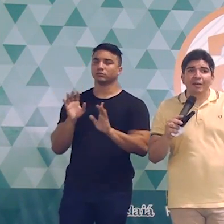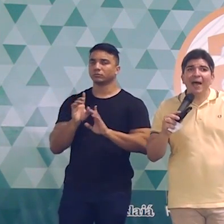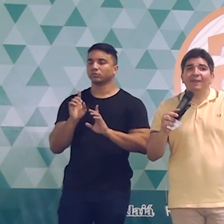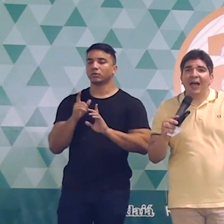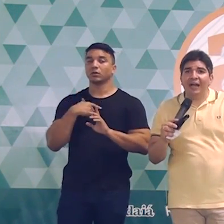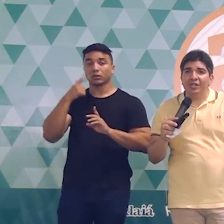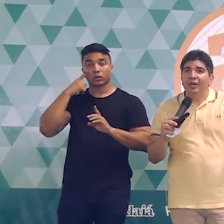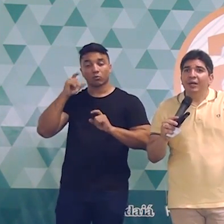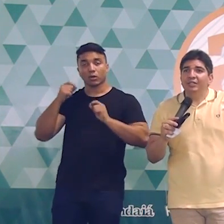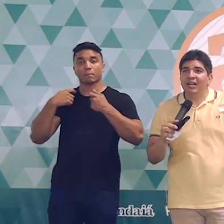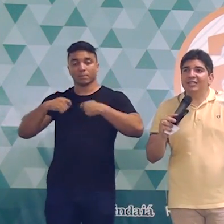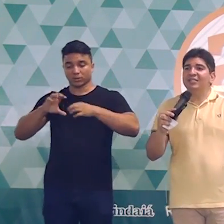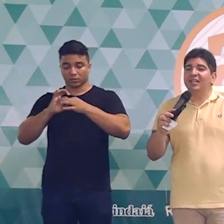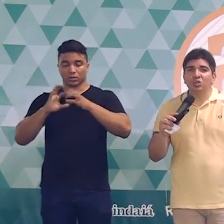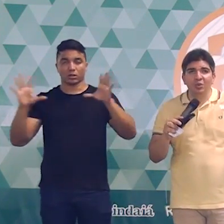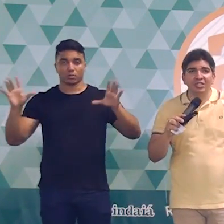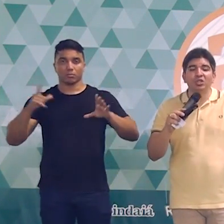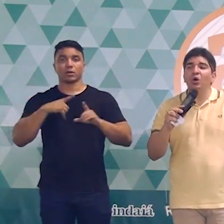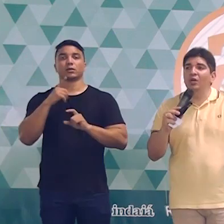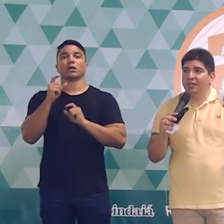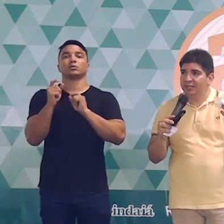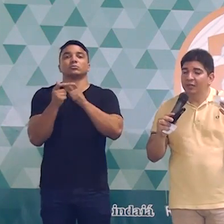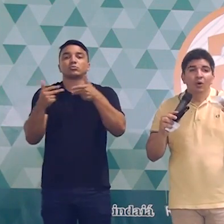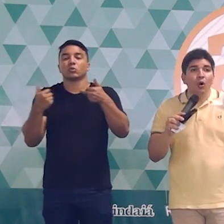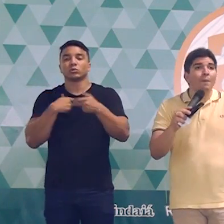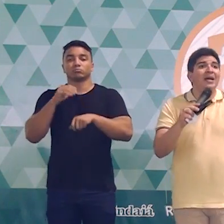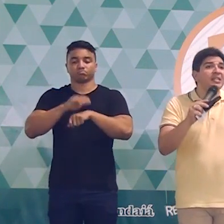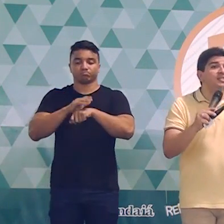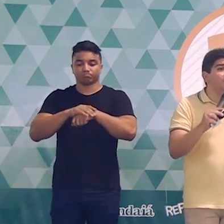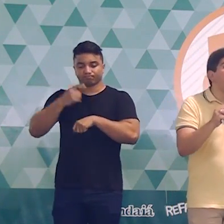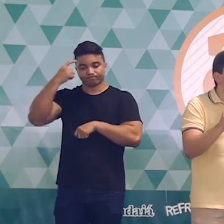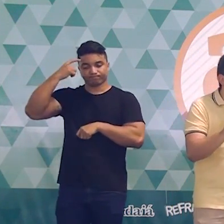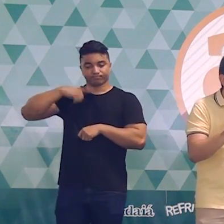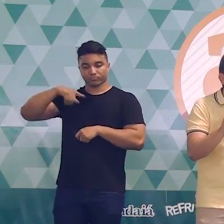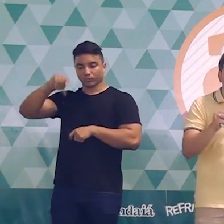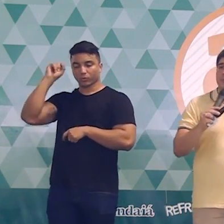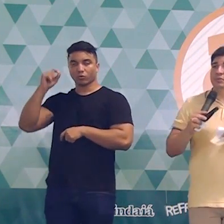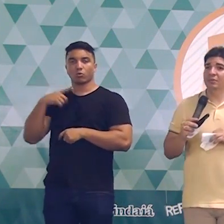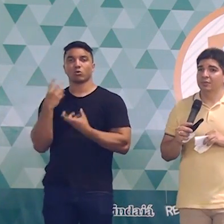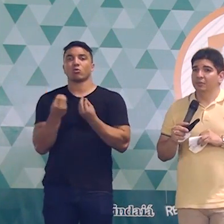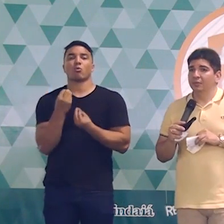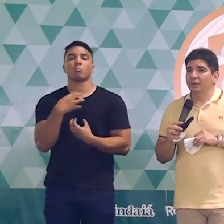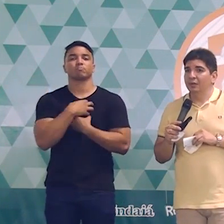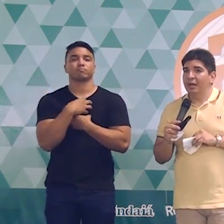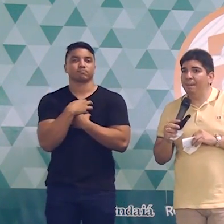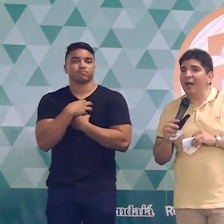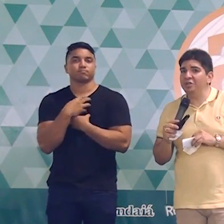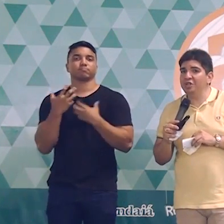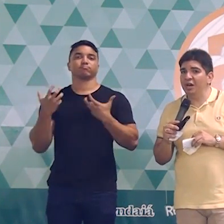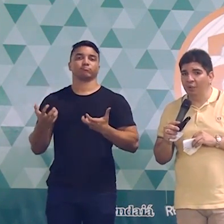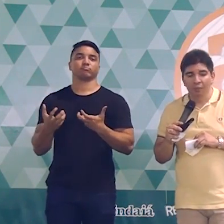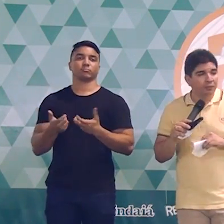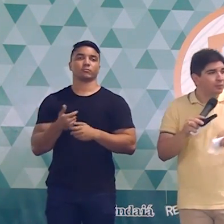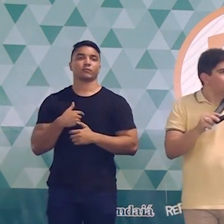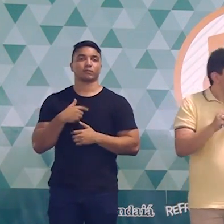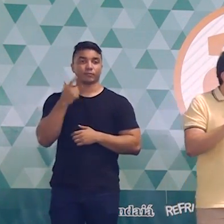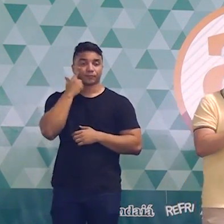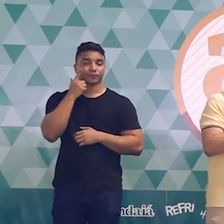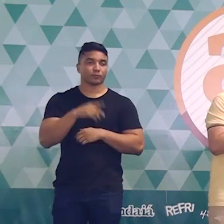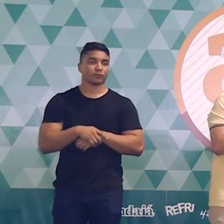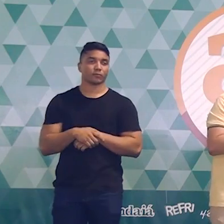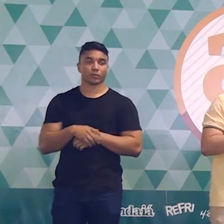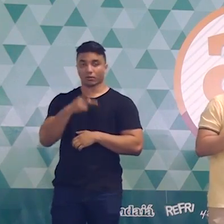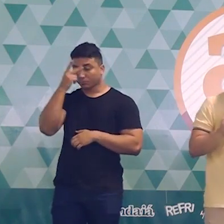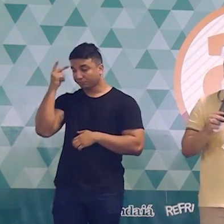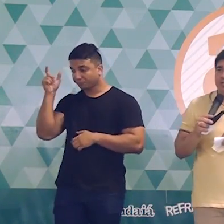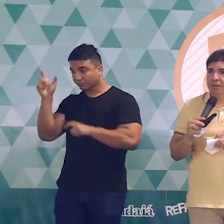têm que ter a liberdade de exercer suas escolhas com base em seus afetos. Repete, Diego. As